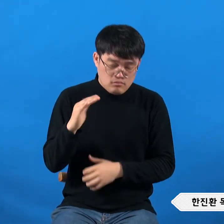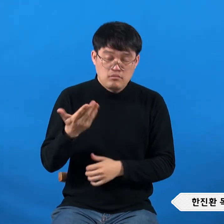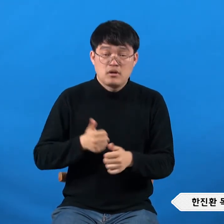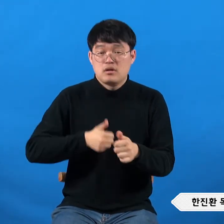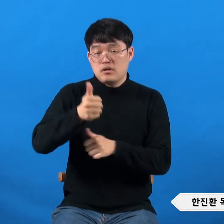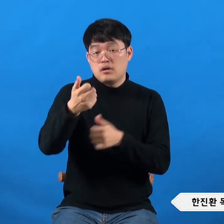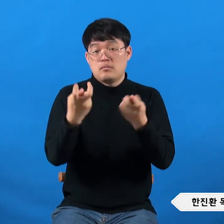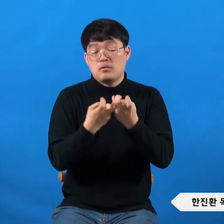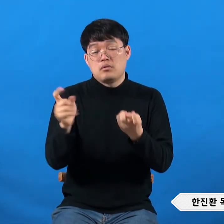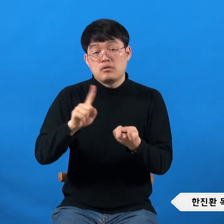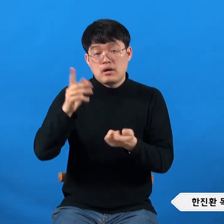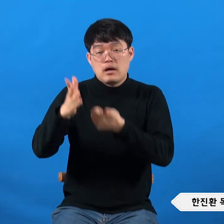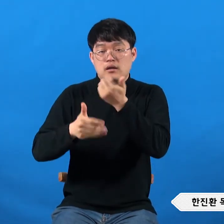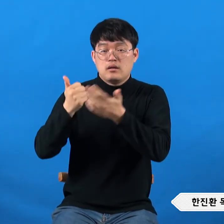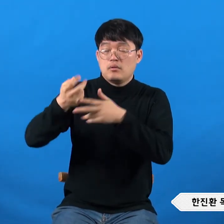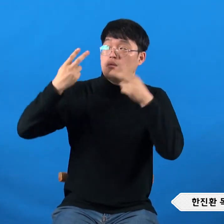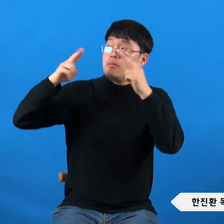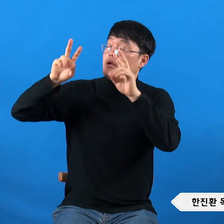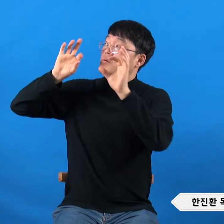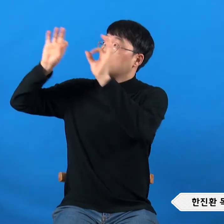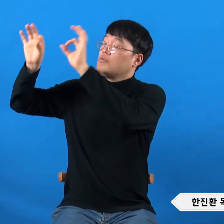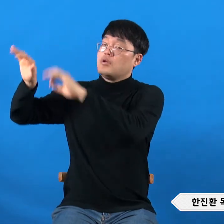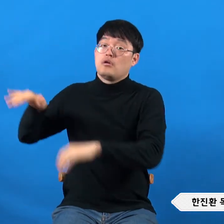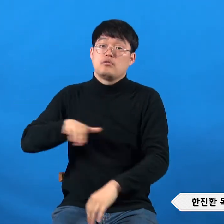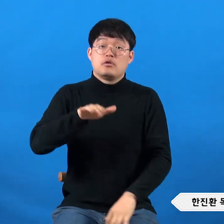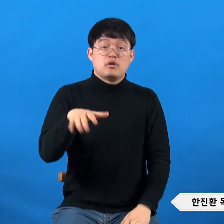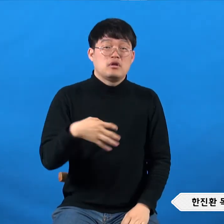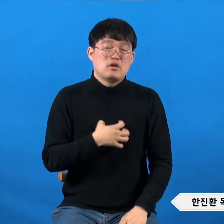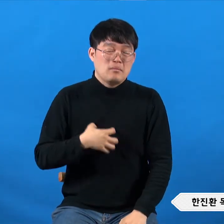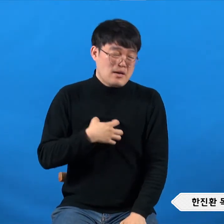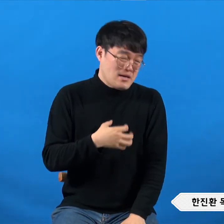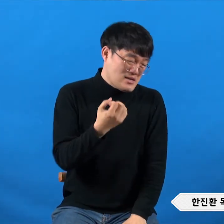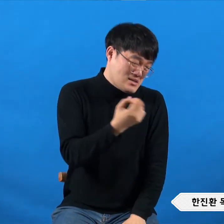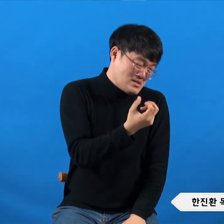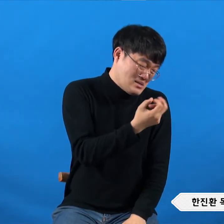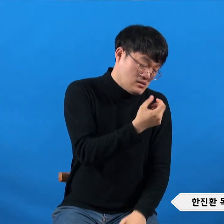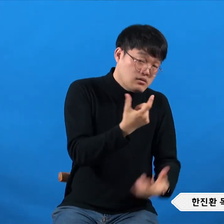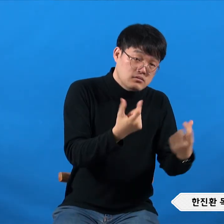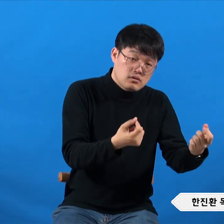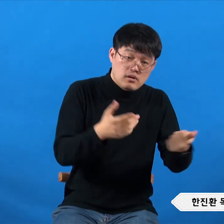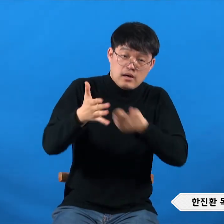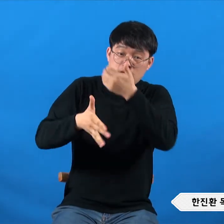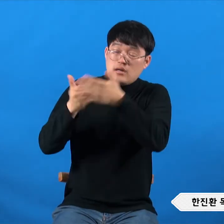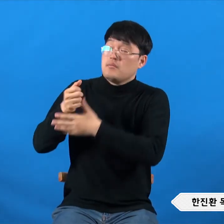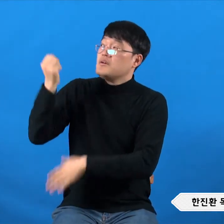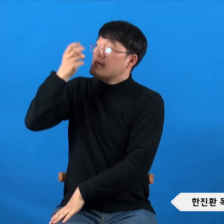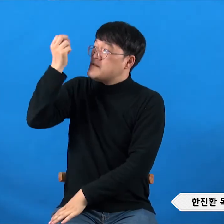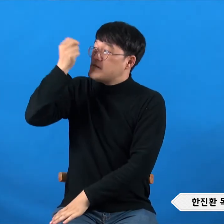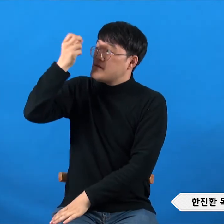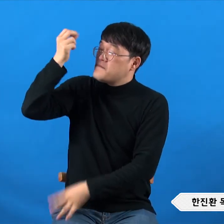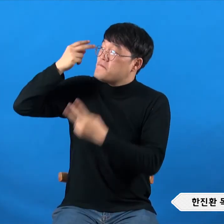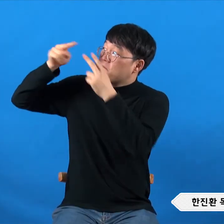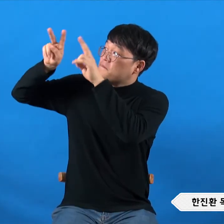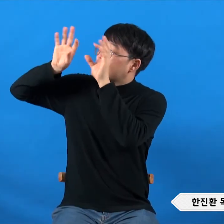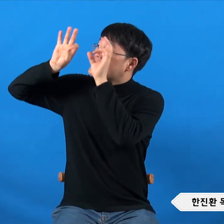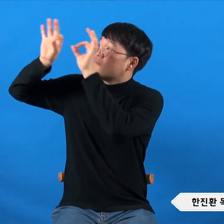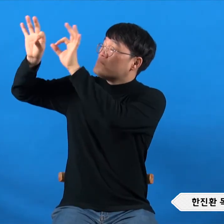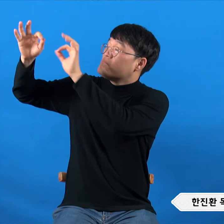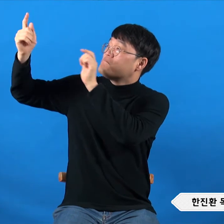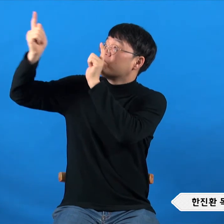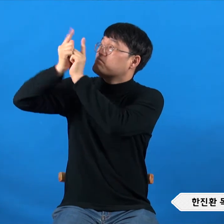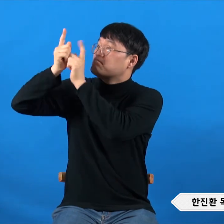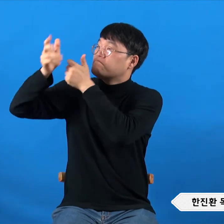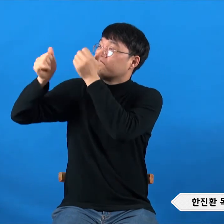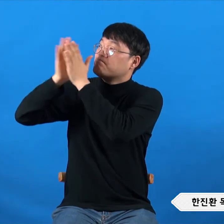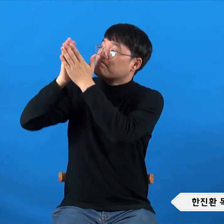있느냐? 하나님을 바라보되 우리도 염려를 자주 바라보는 것처럼 하나님을 자주